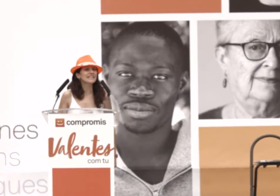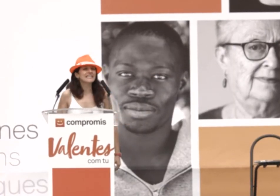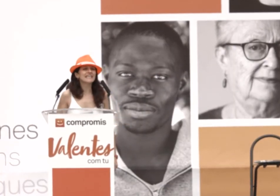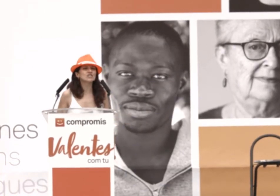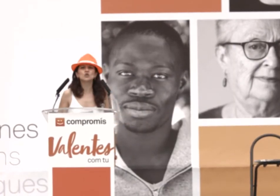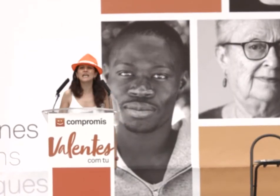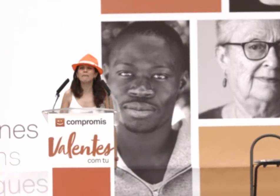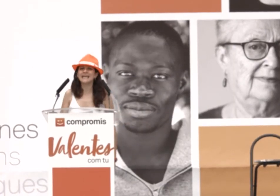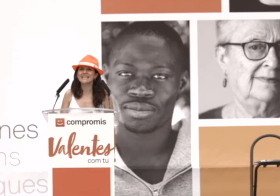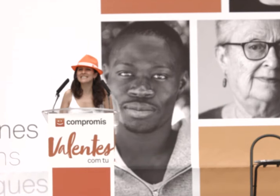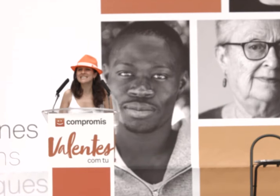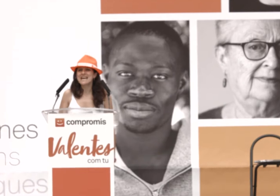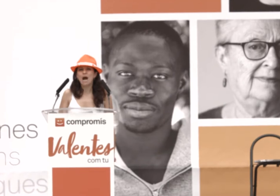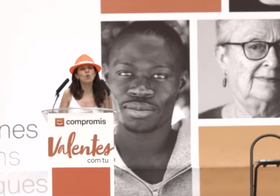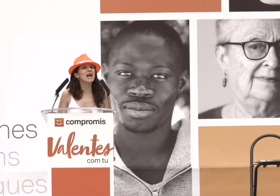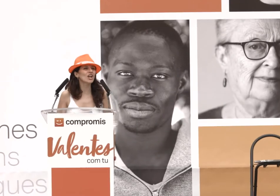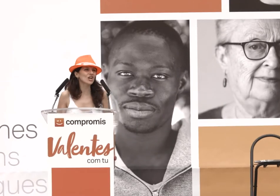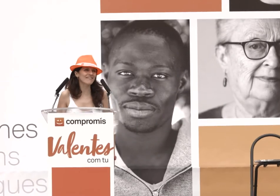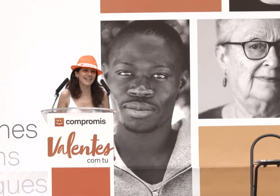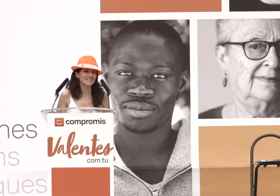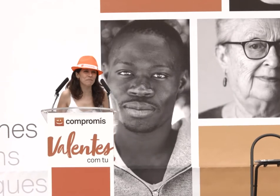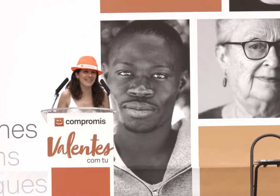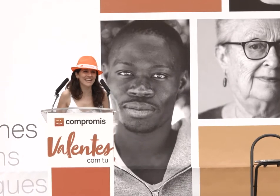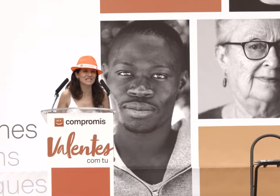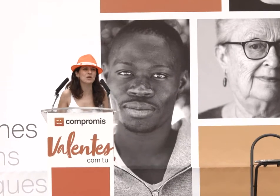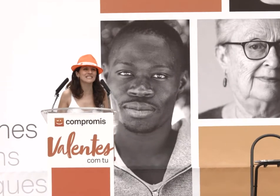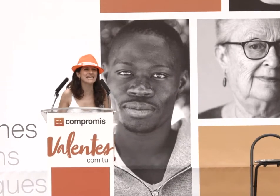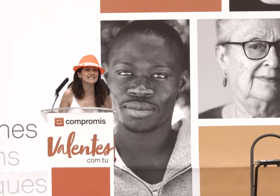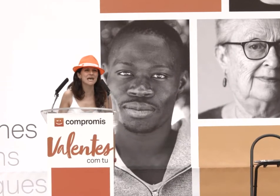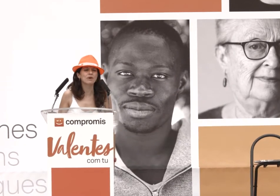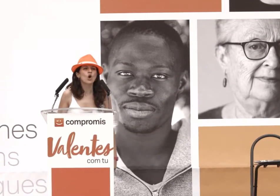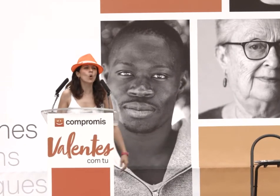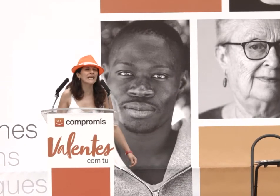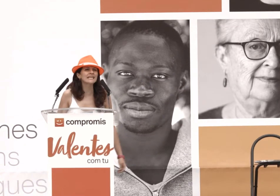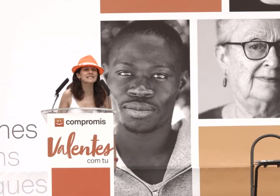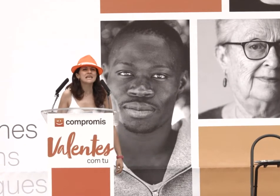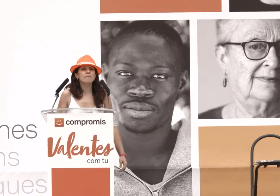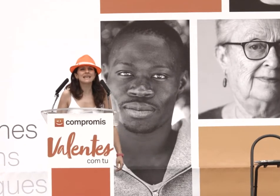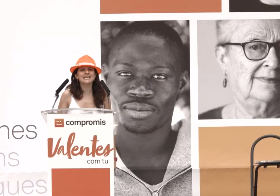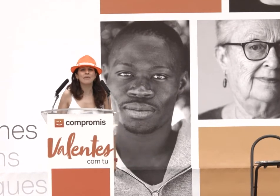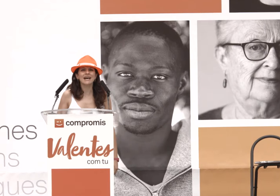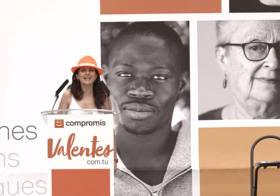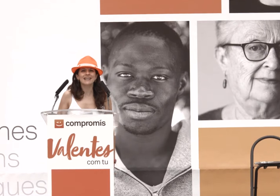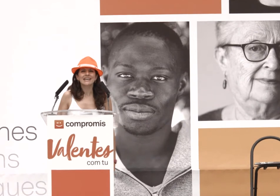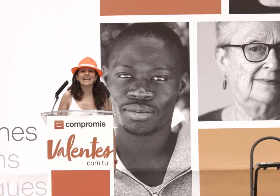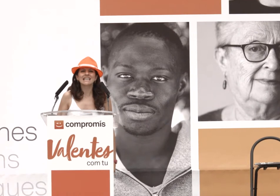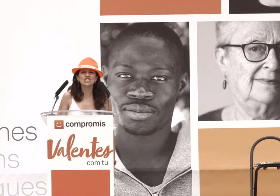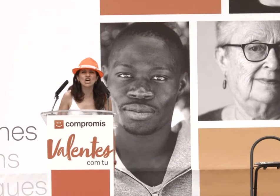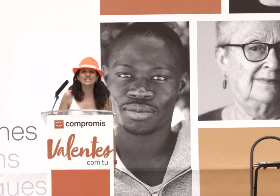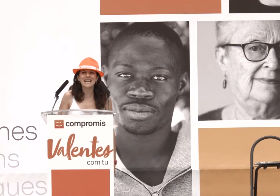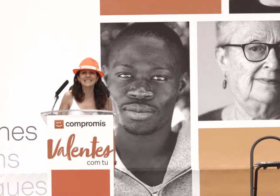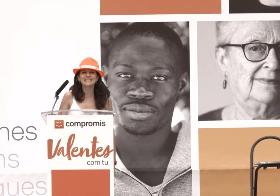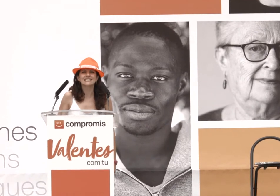nord, del sud del país, amb un calor que va de les pedres, però així estem units per a celebrar